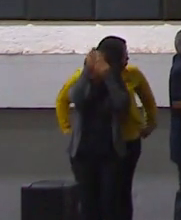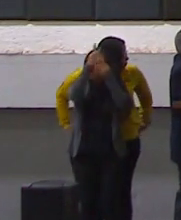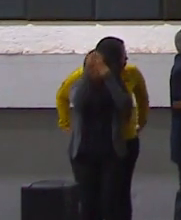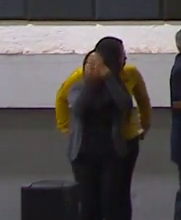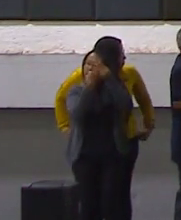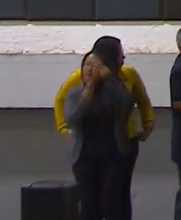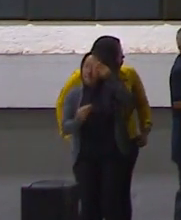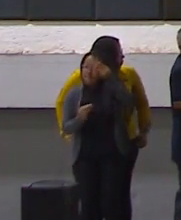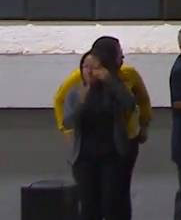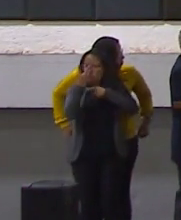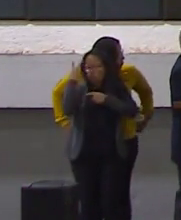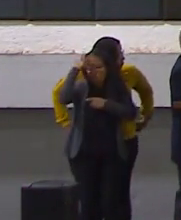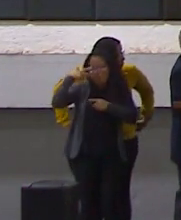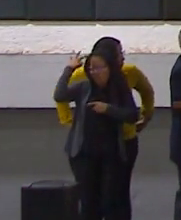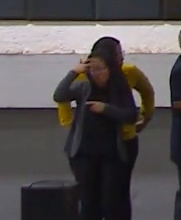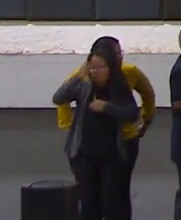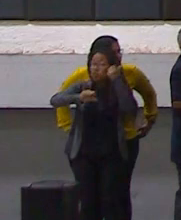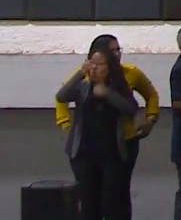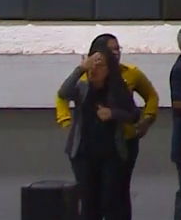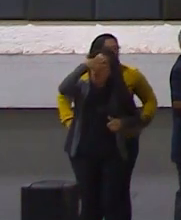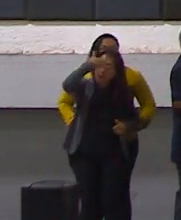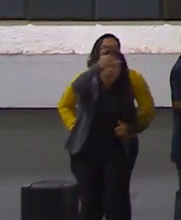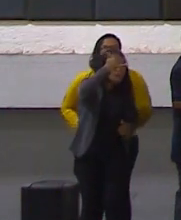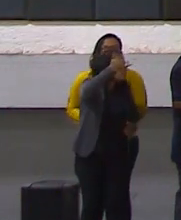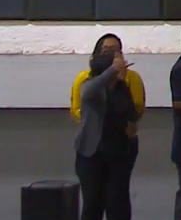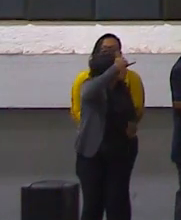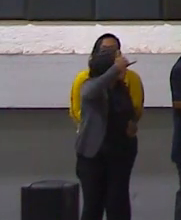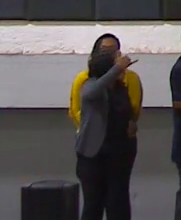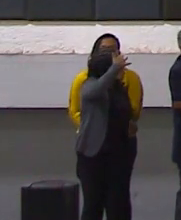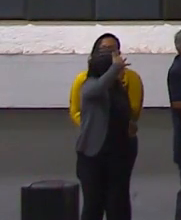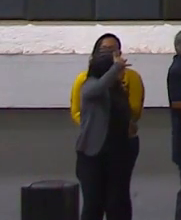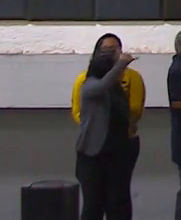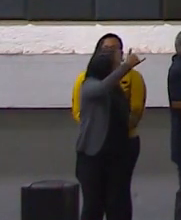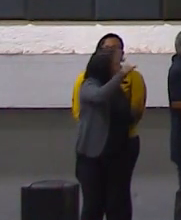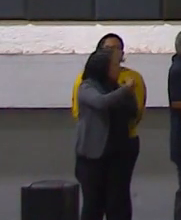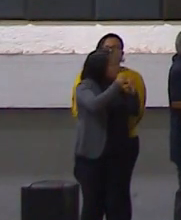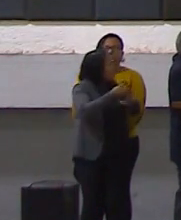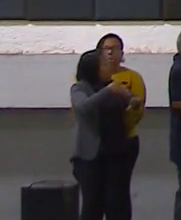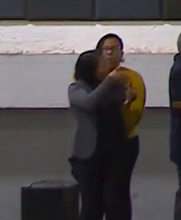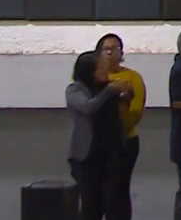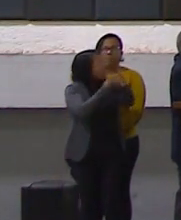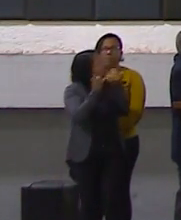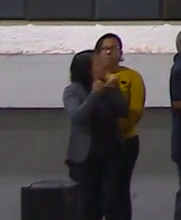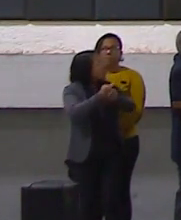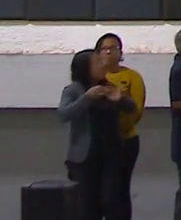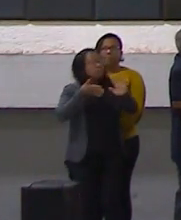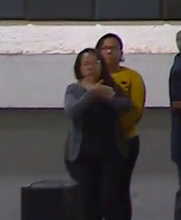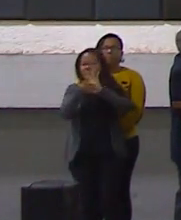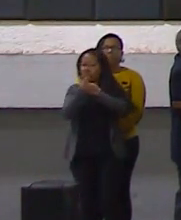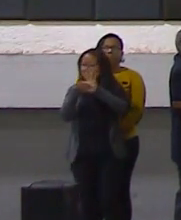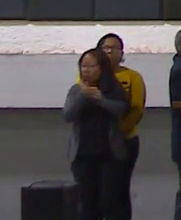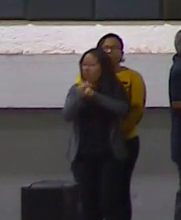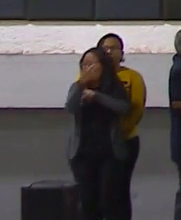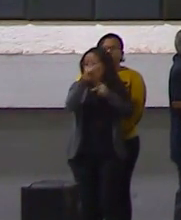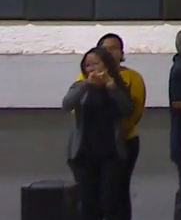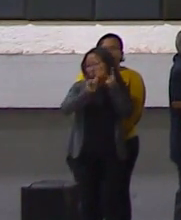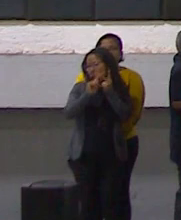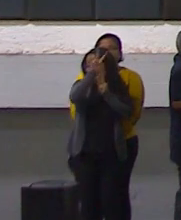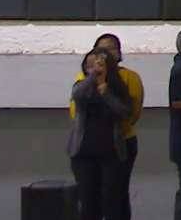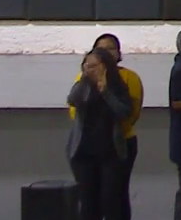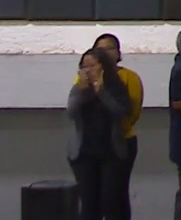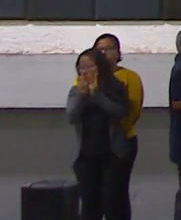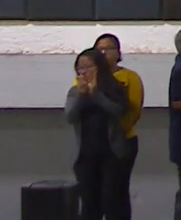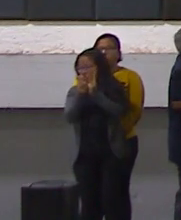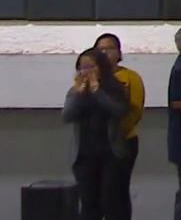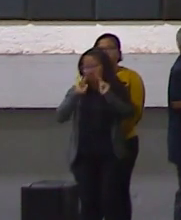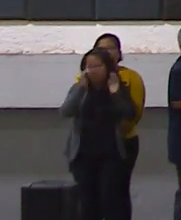dos dimensiones la academia creo que las intervenciones anteriores ya situaron los dos temas pero hicieron el